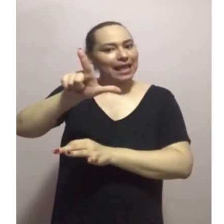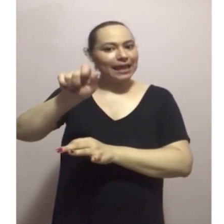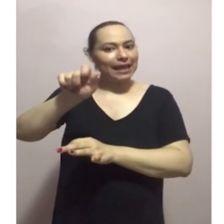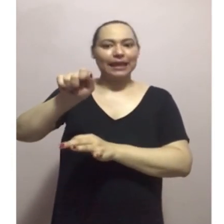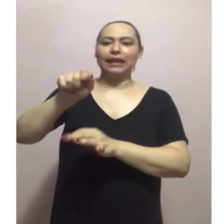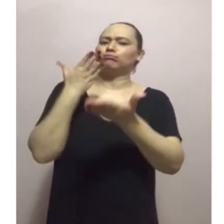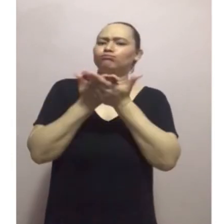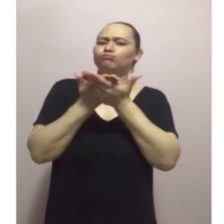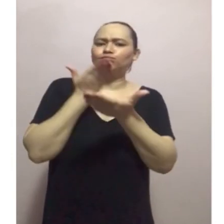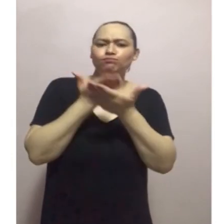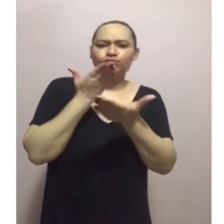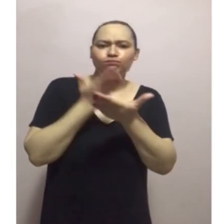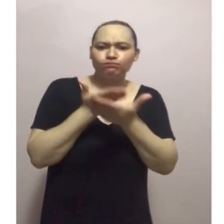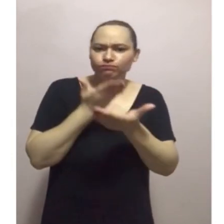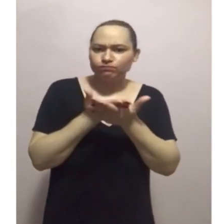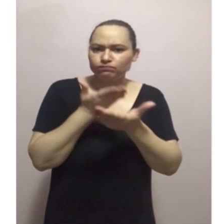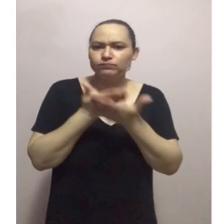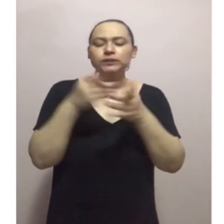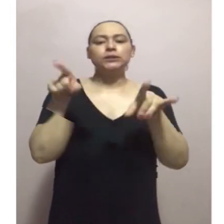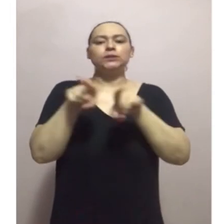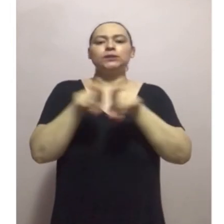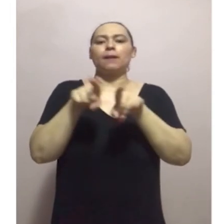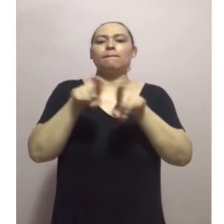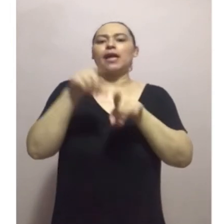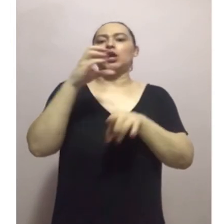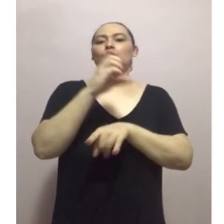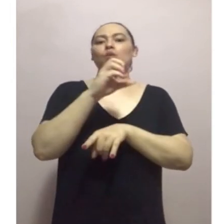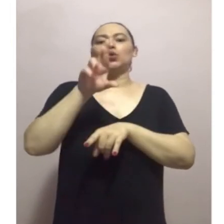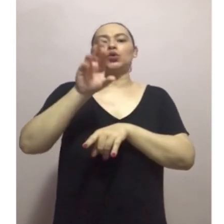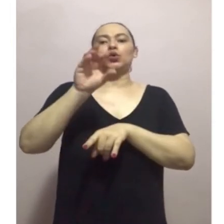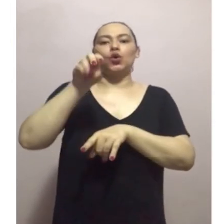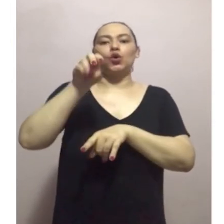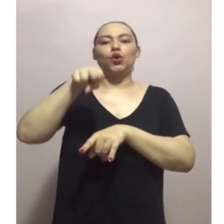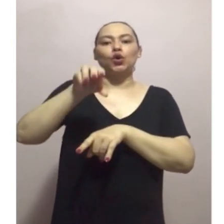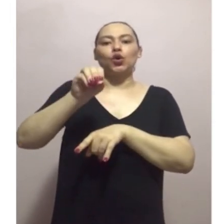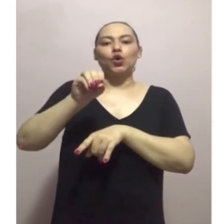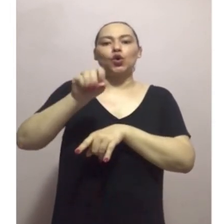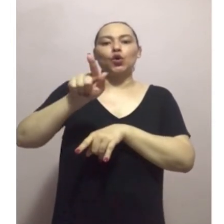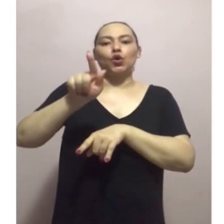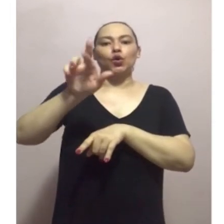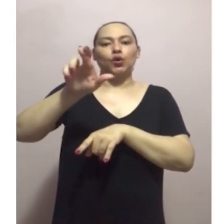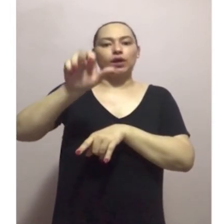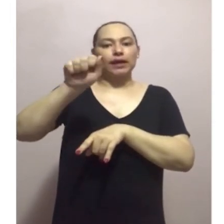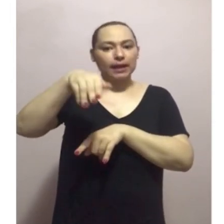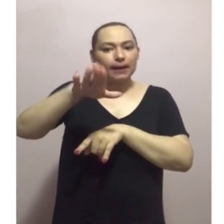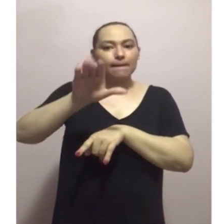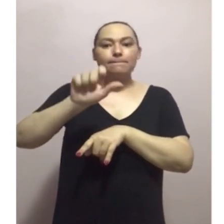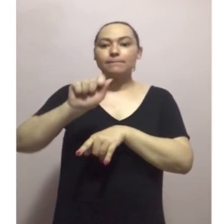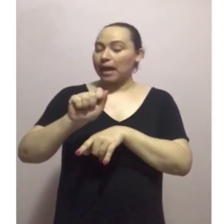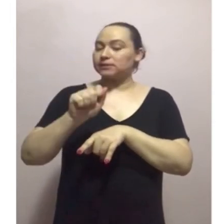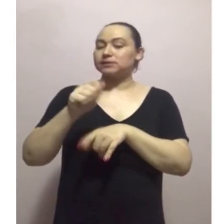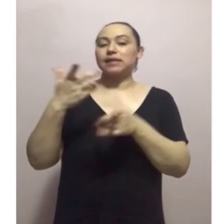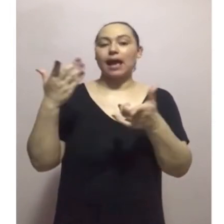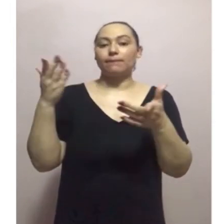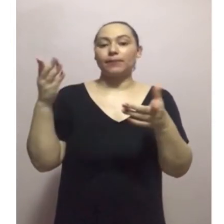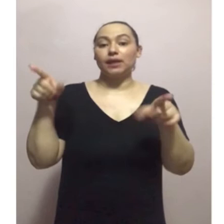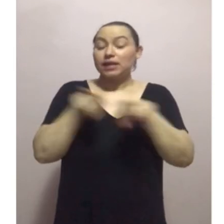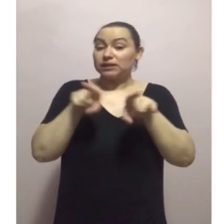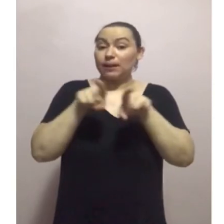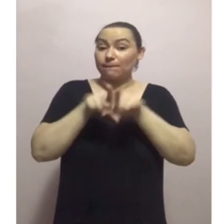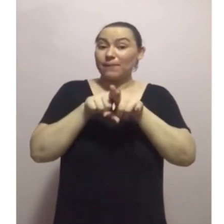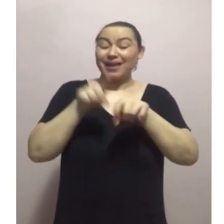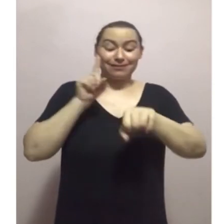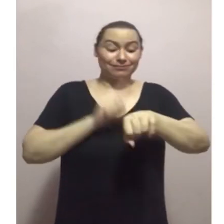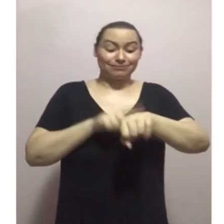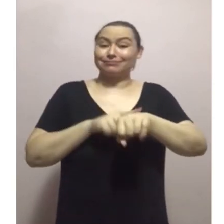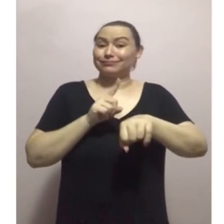estudou, inclusive, um cronograma com escalonamento de equipe. A nossa montagem durou muito mais